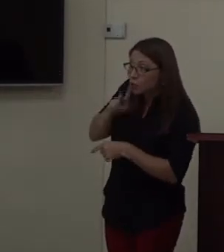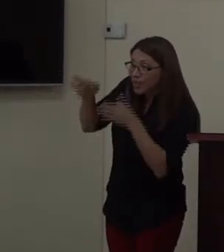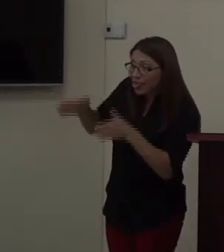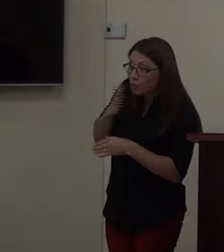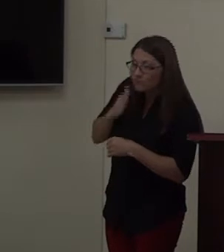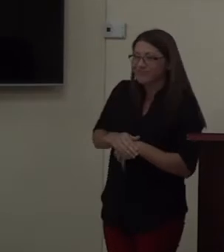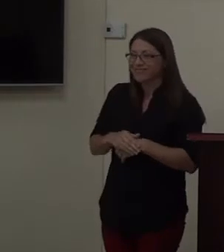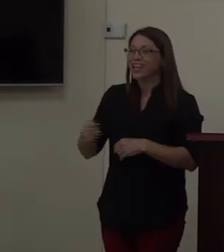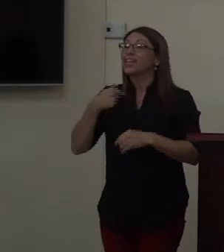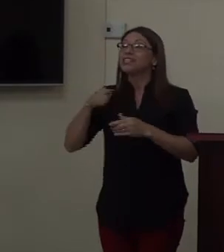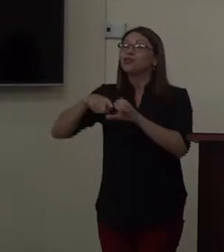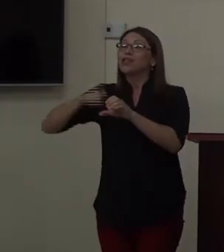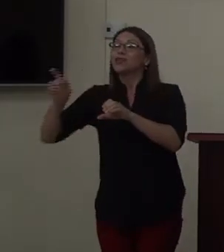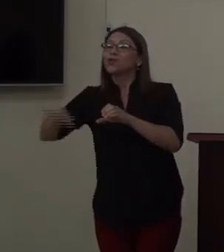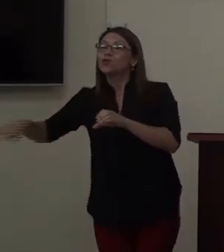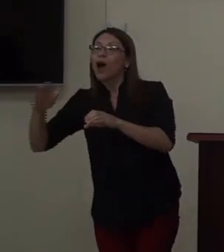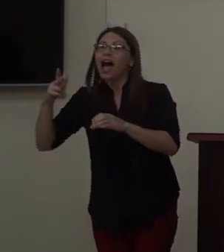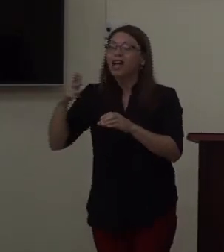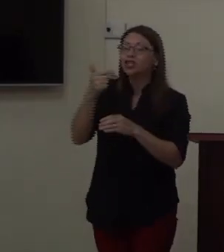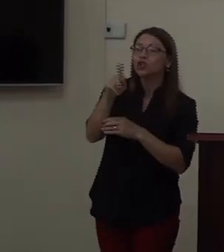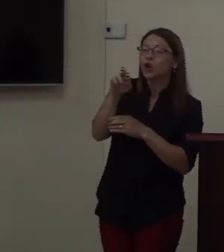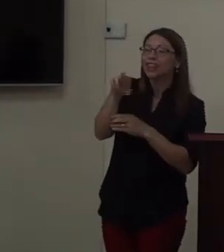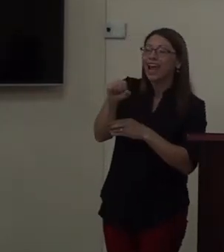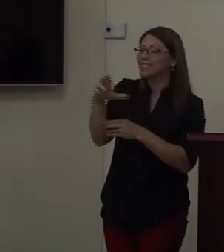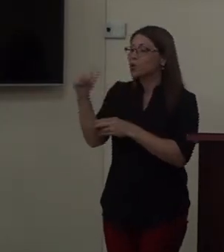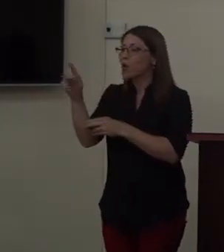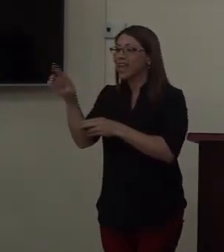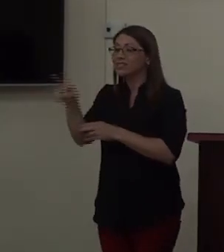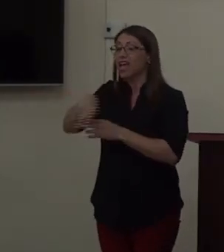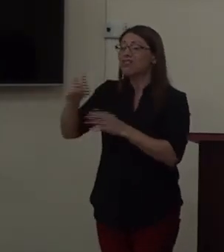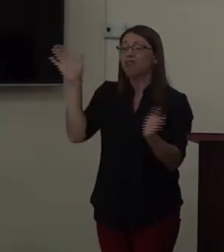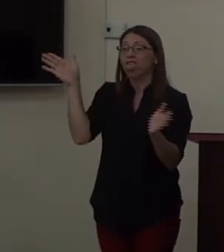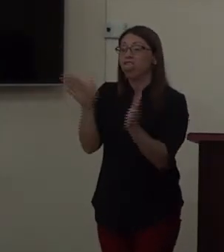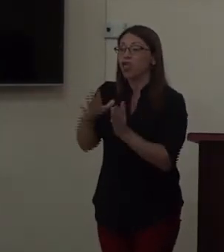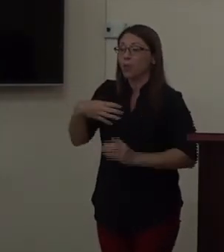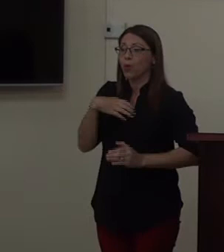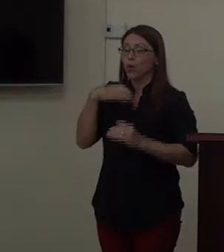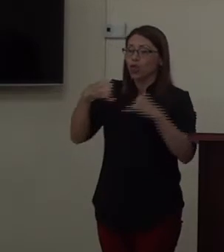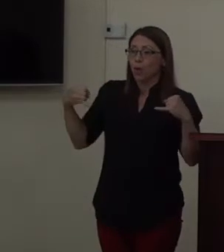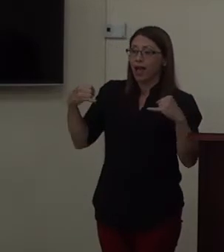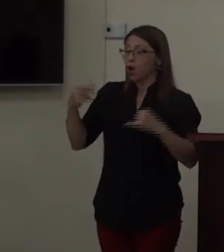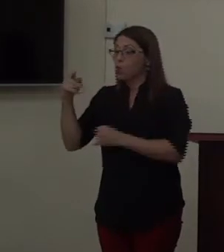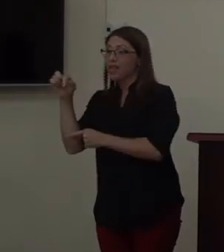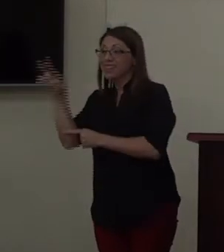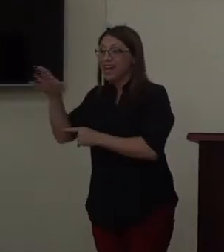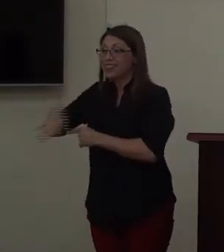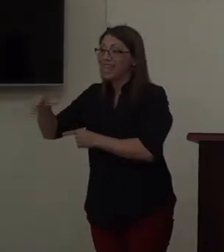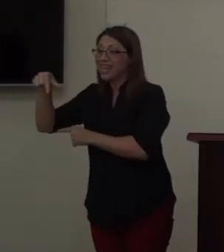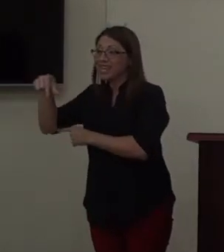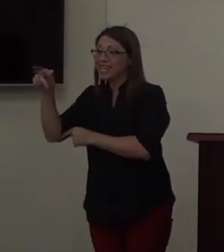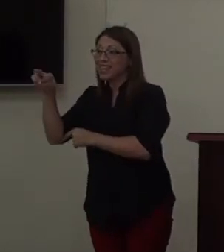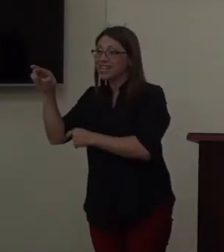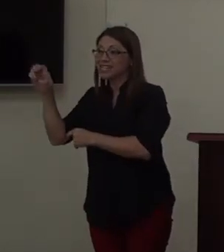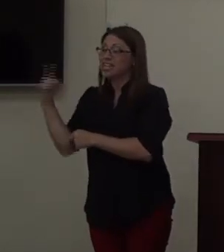entonces. Yo excluyo a los cholotegas y huetares porque han perdido hasta su propio idioma. Los huetares de Quetivisí solo conservan en su cultura el tipo de rancho,